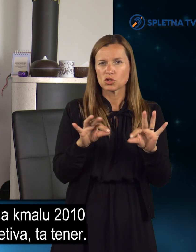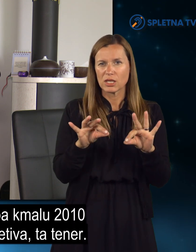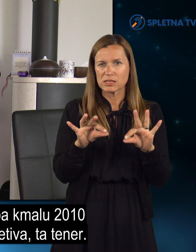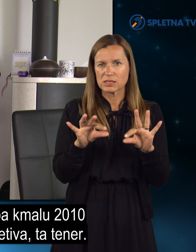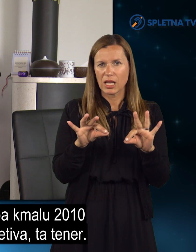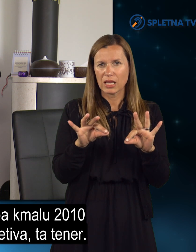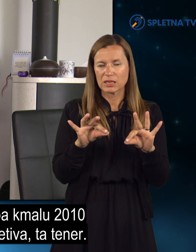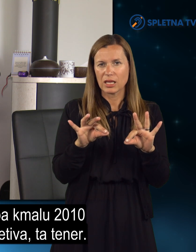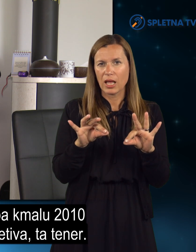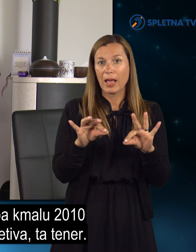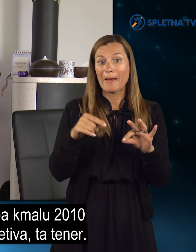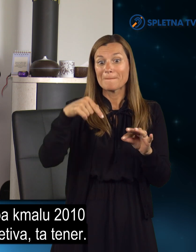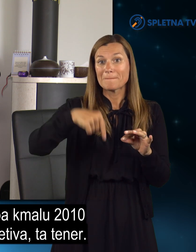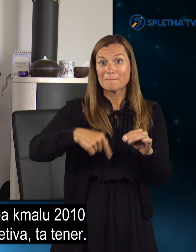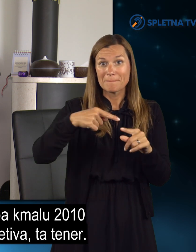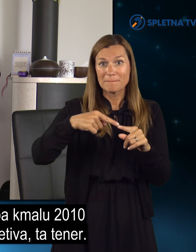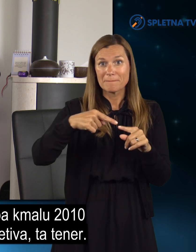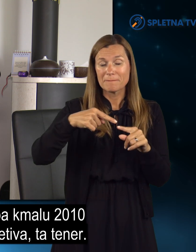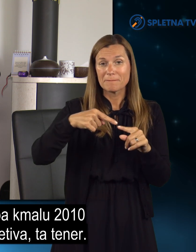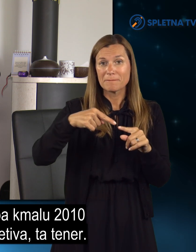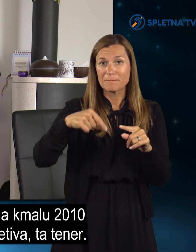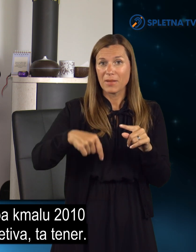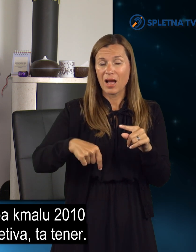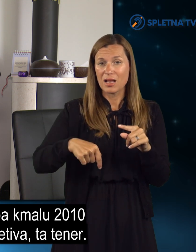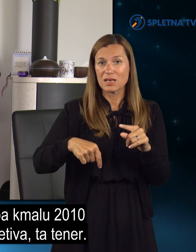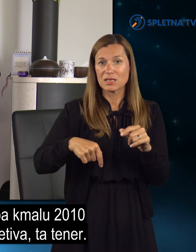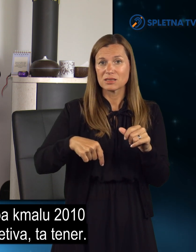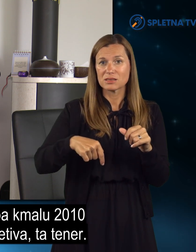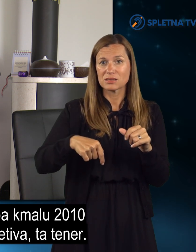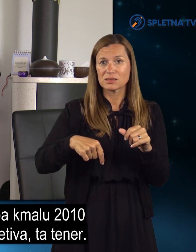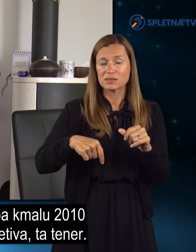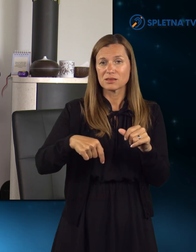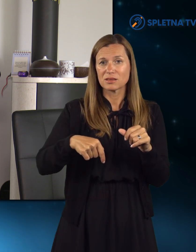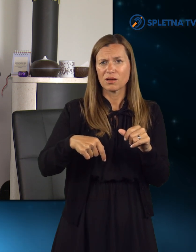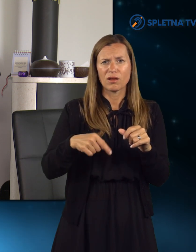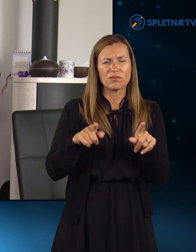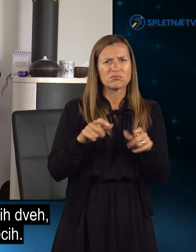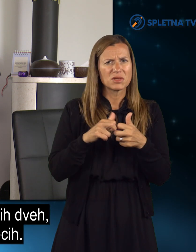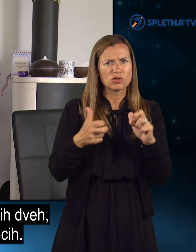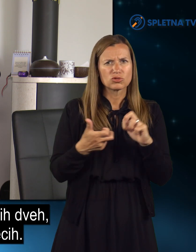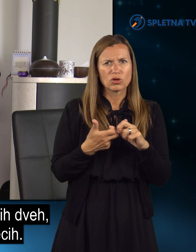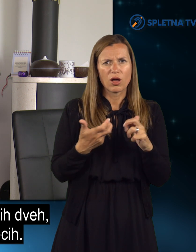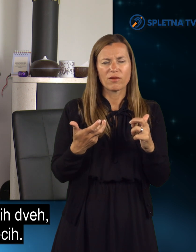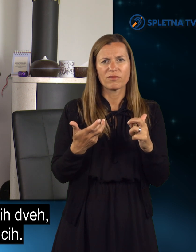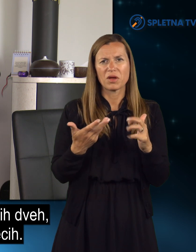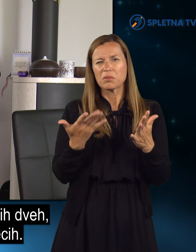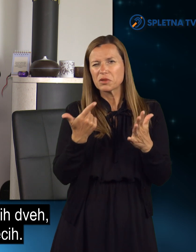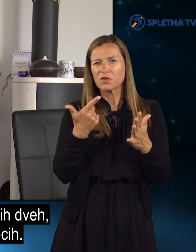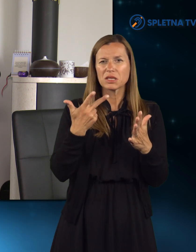2010 mi je na palcu izginil ta tetivo, ta tener. To je bilo v 2-3